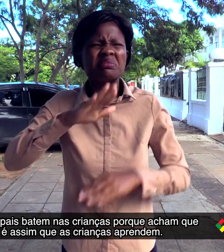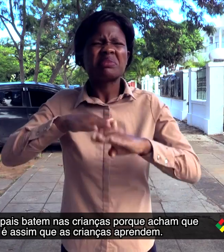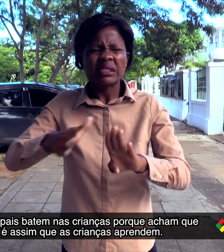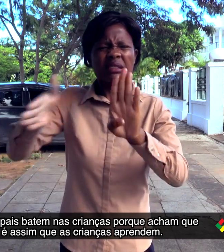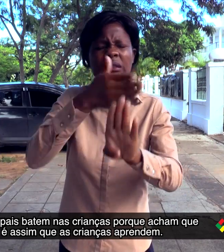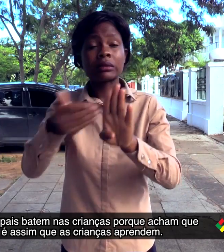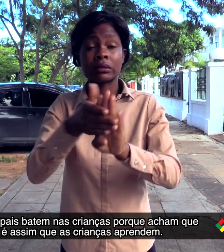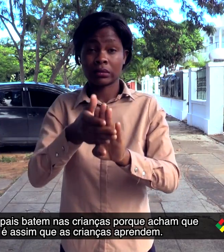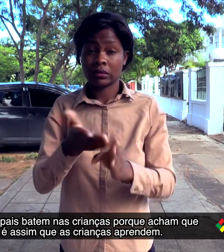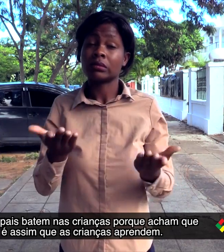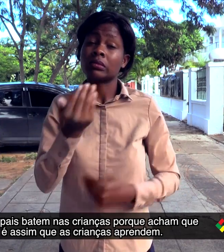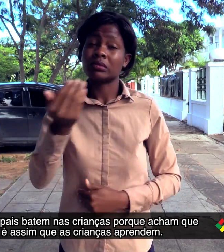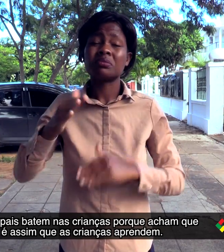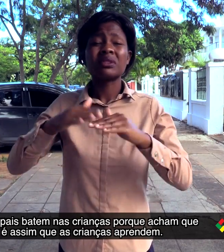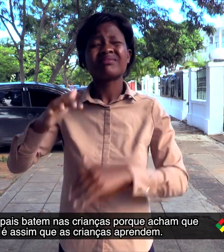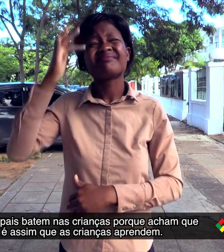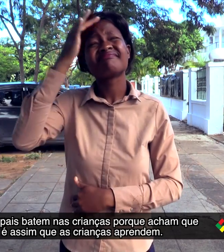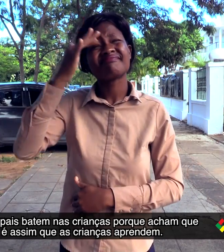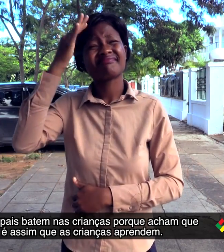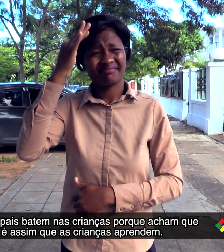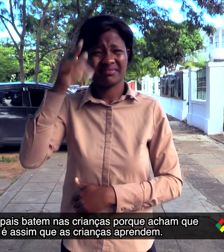porque acham que é assim que as crianças aprendem.